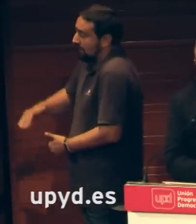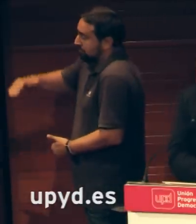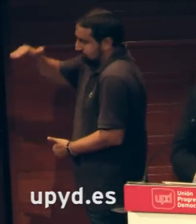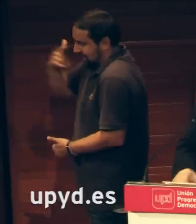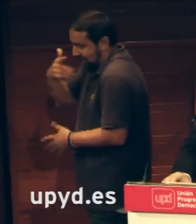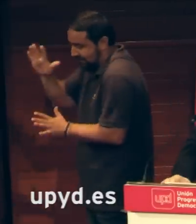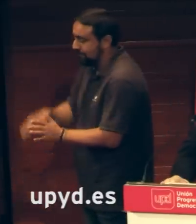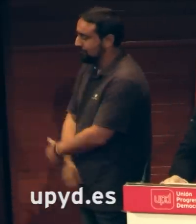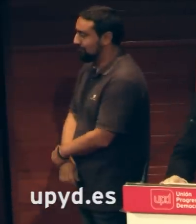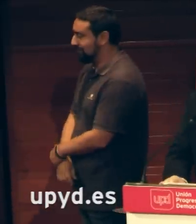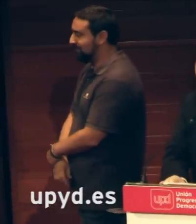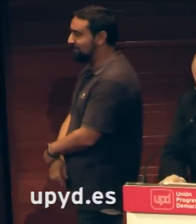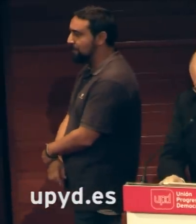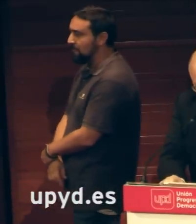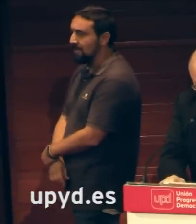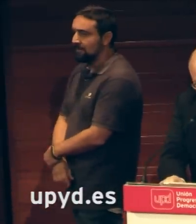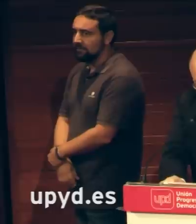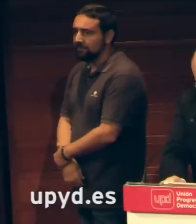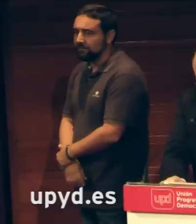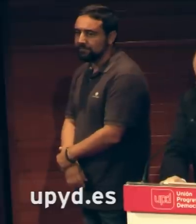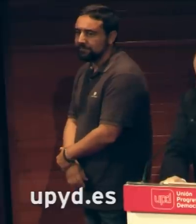Bueno, pues si os parece,